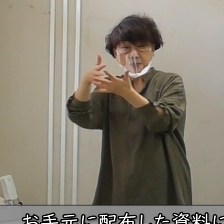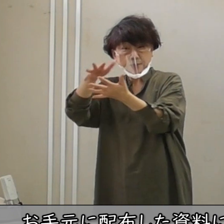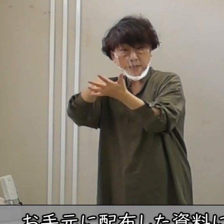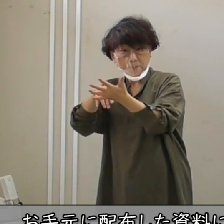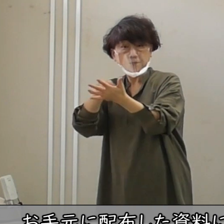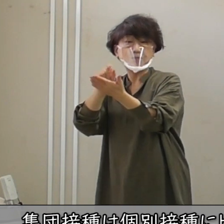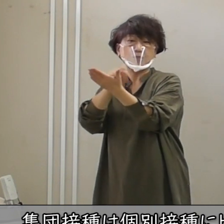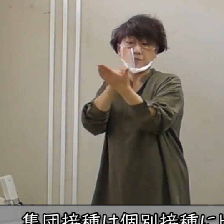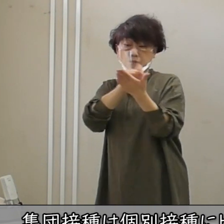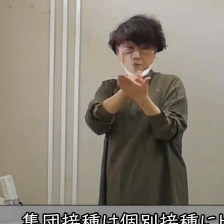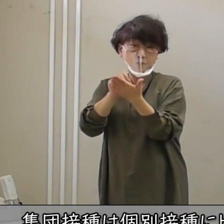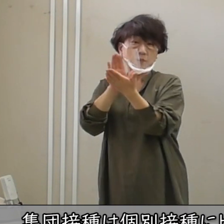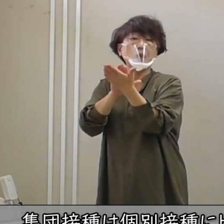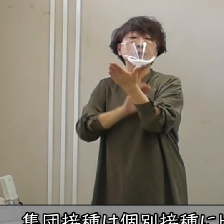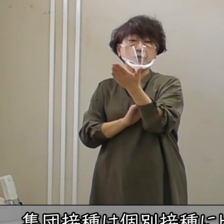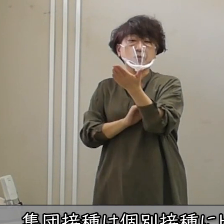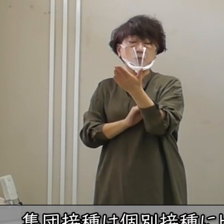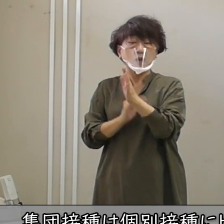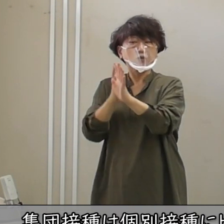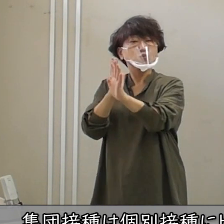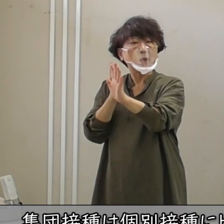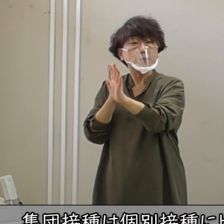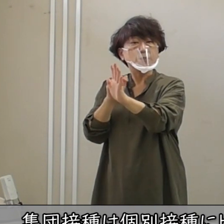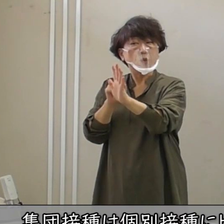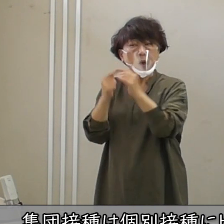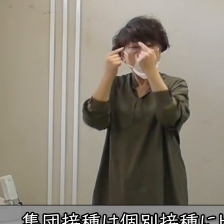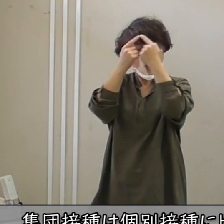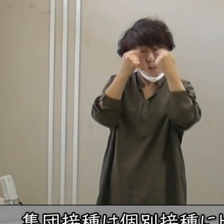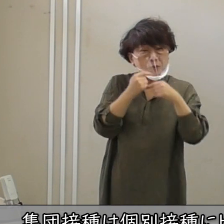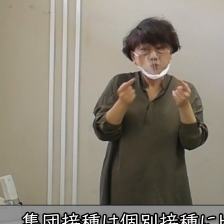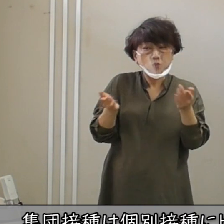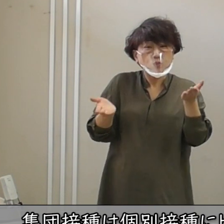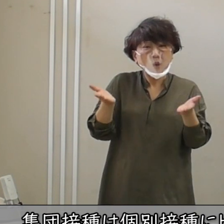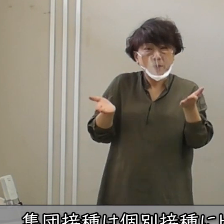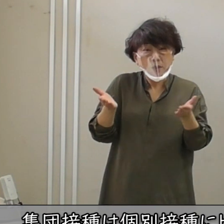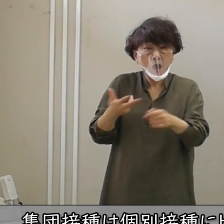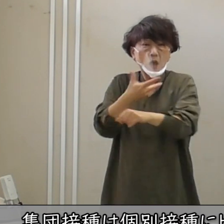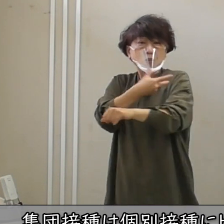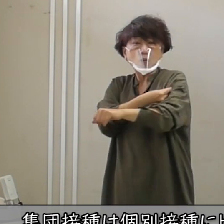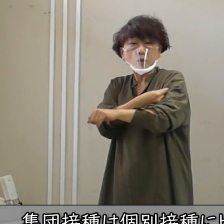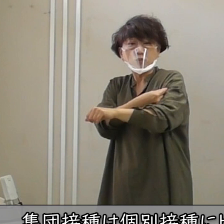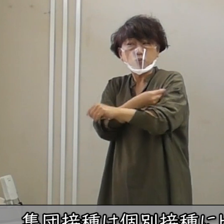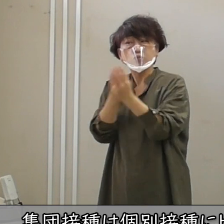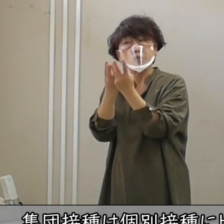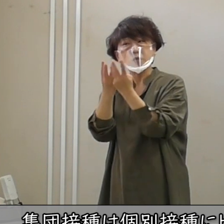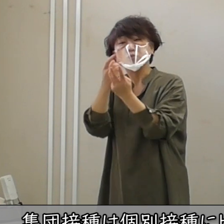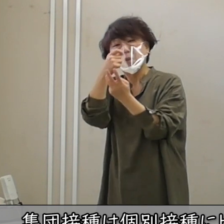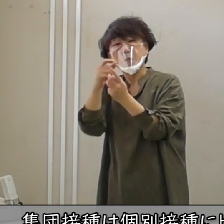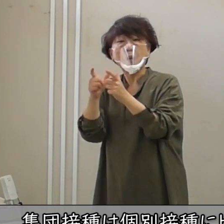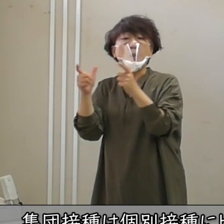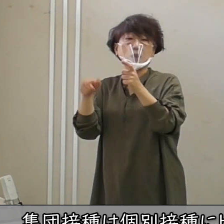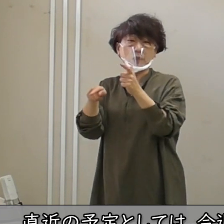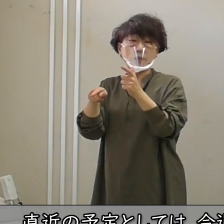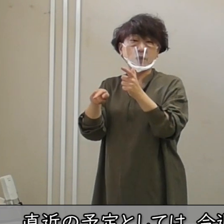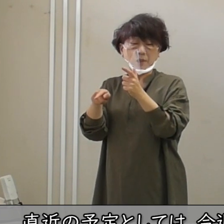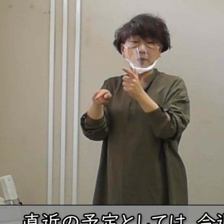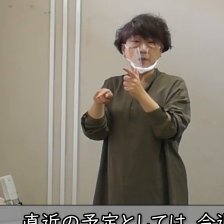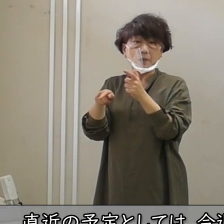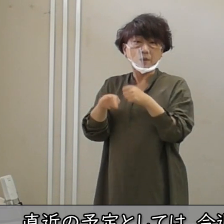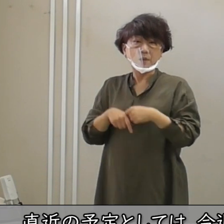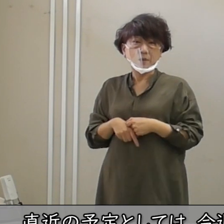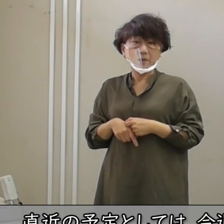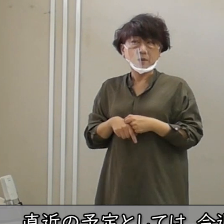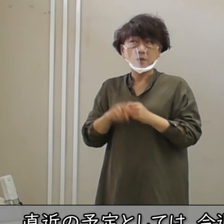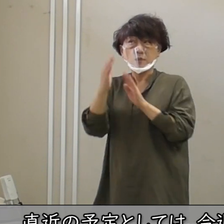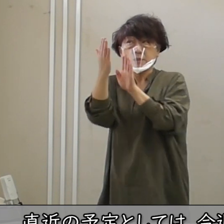されております。集団接種は個別接種に比べ予約の空きが比較的多い状況にあります。直近